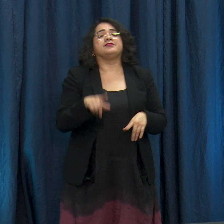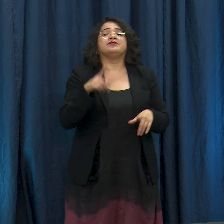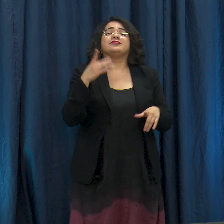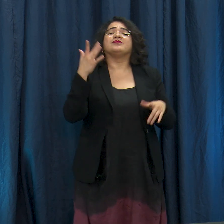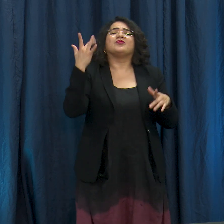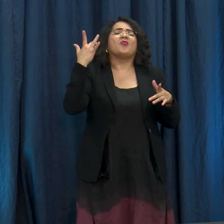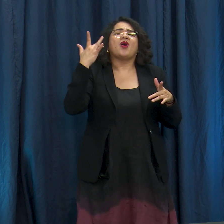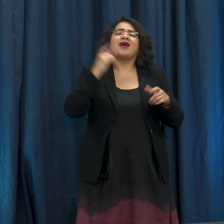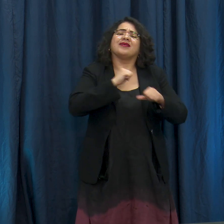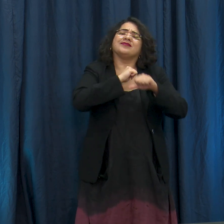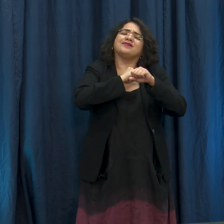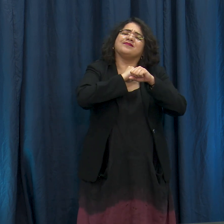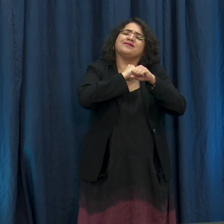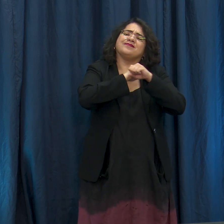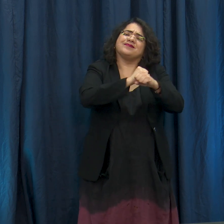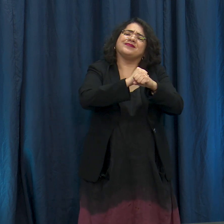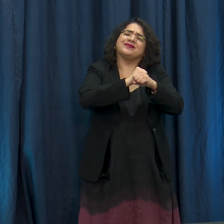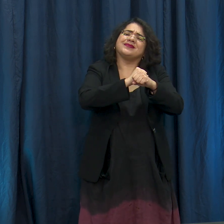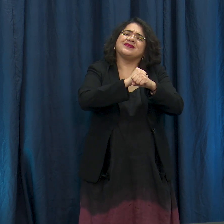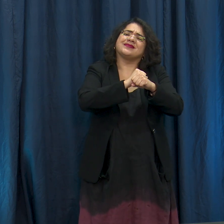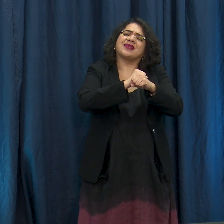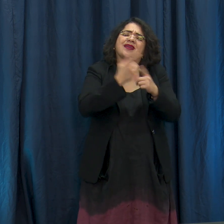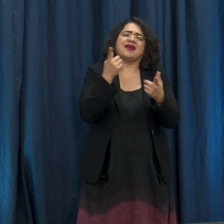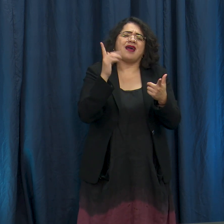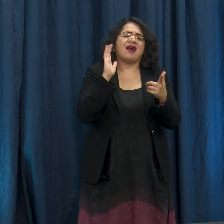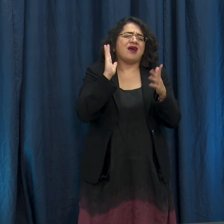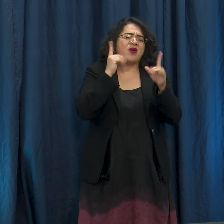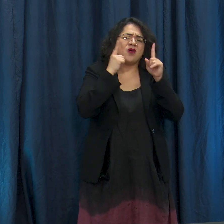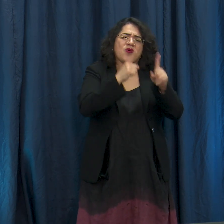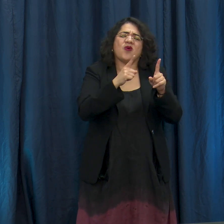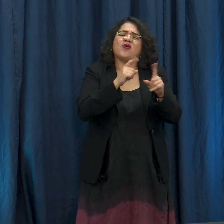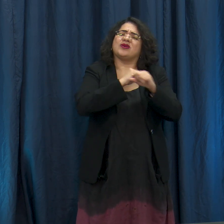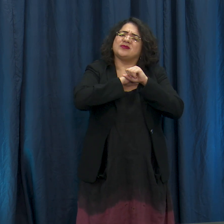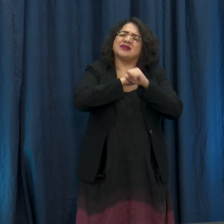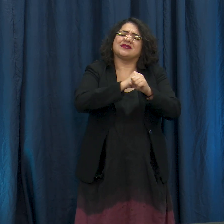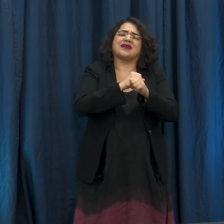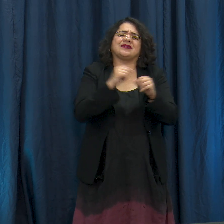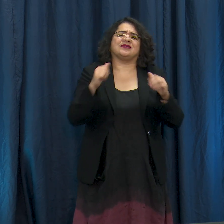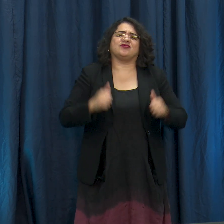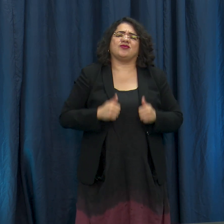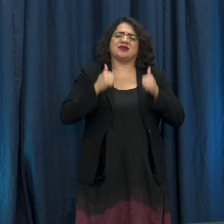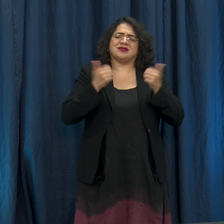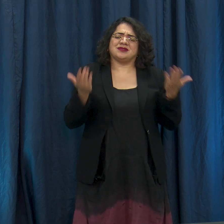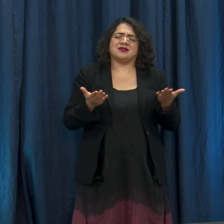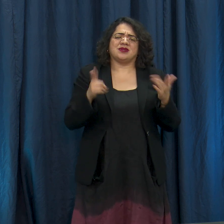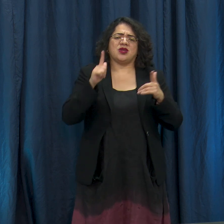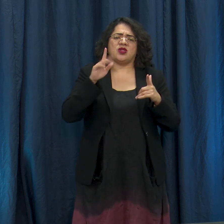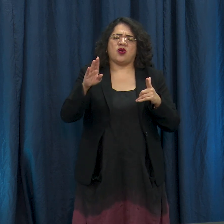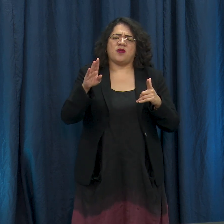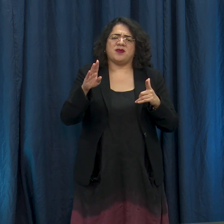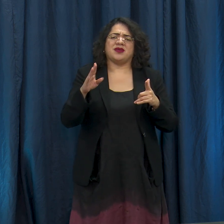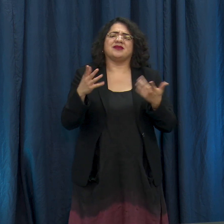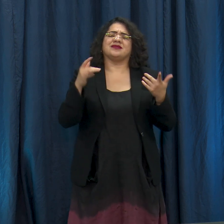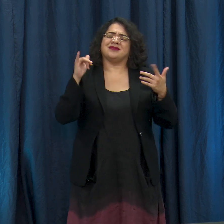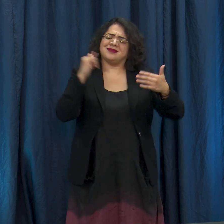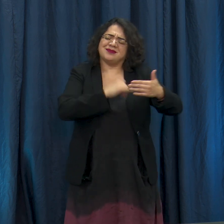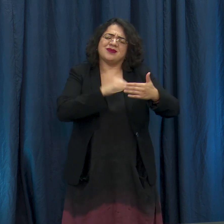salvar vidas y evitar que esta enfermedad mortal se propague aún más.